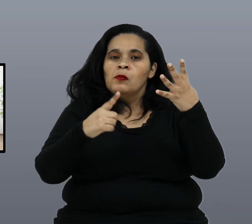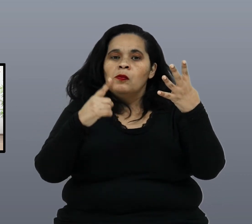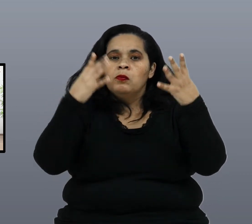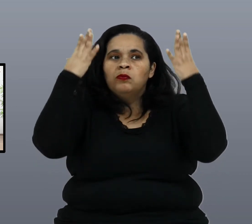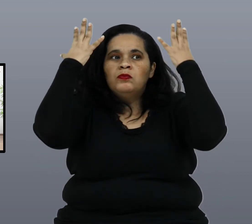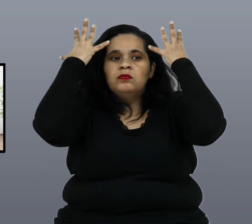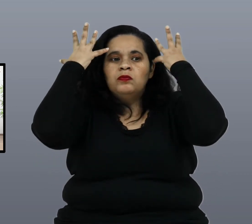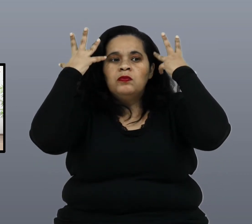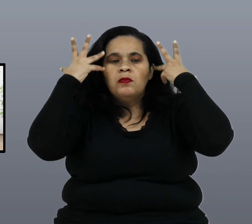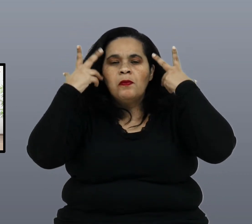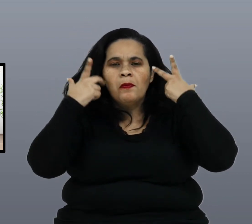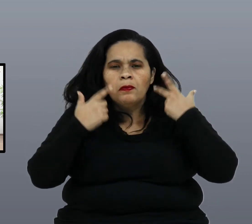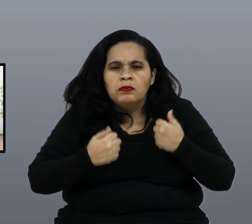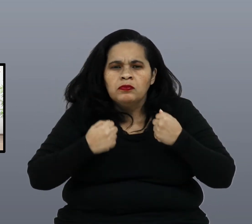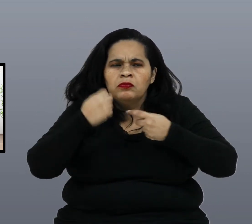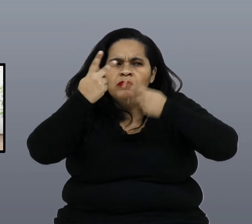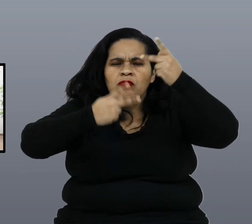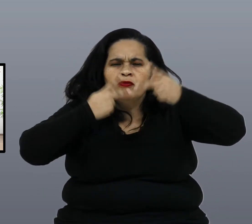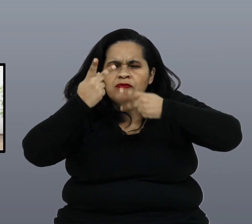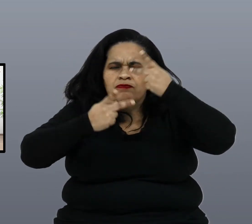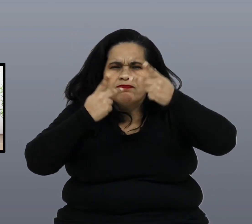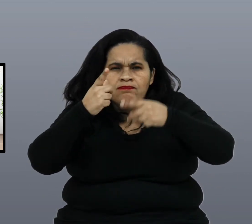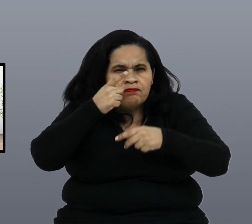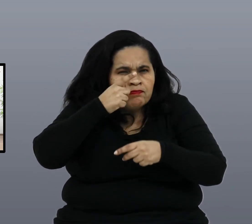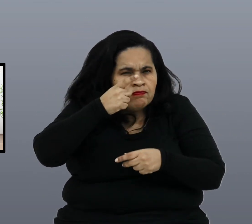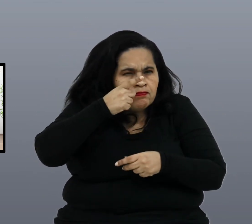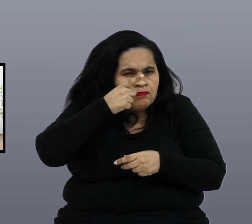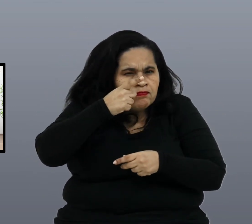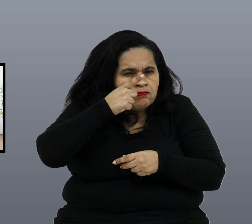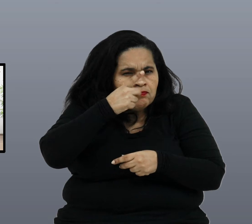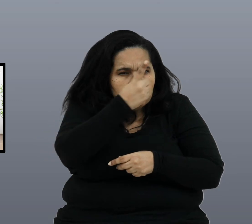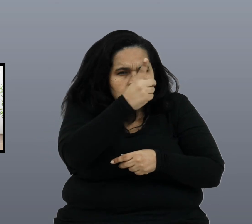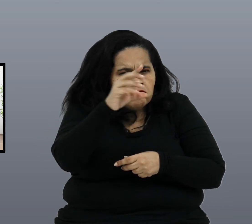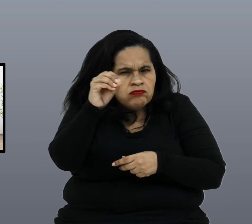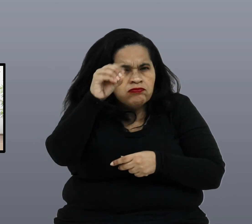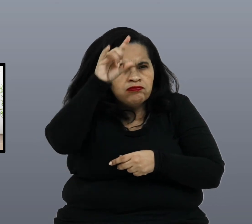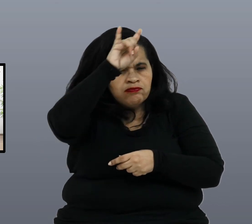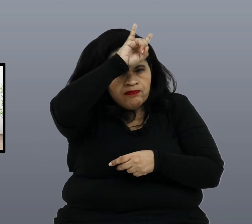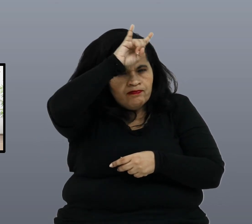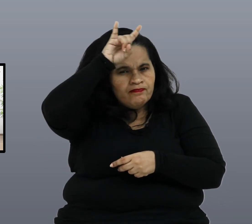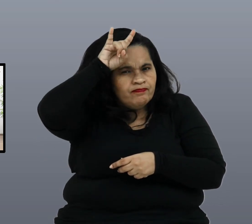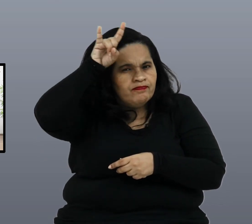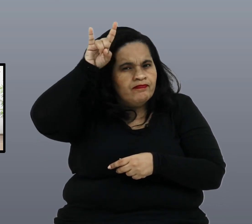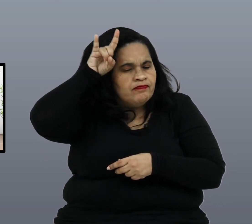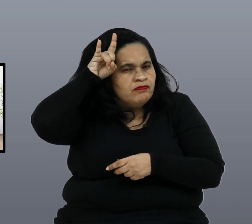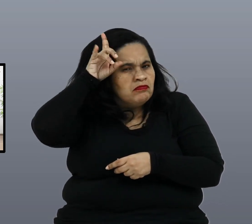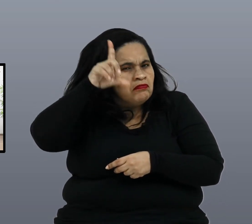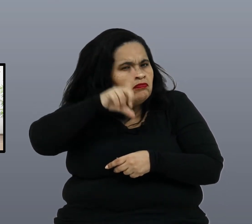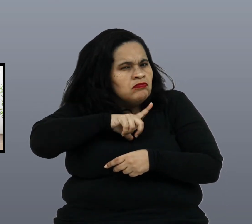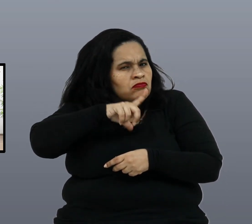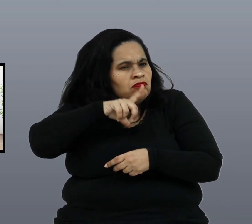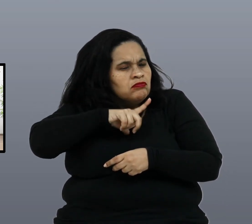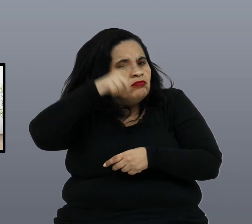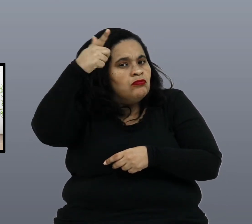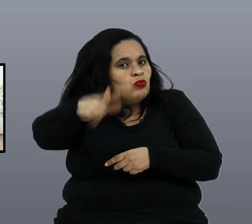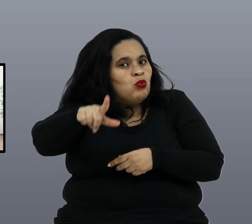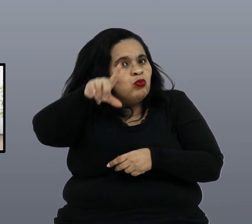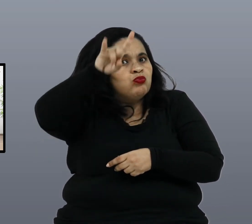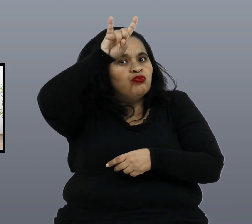que enquanto ele observa os chifres, ele viu que entre eles subiu outro